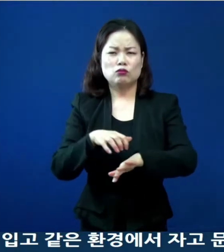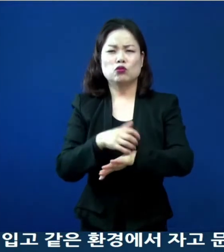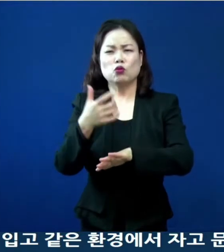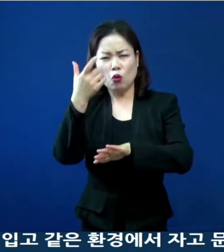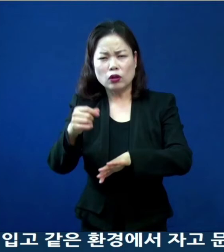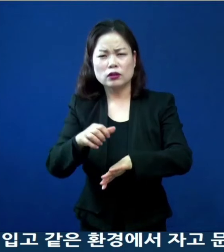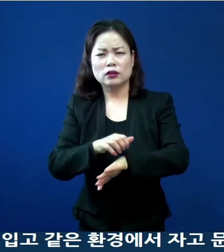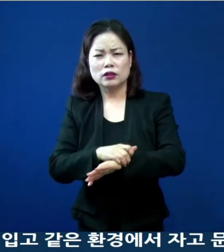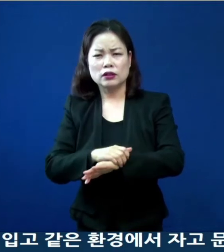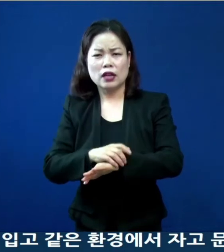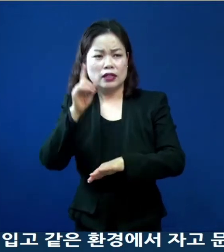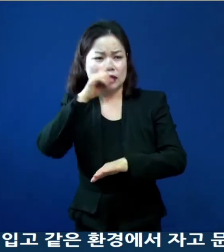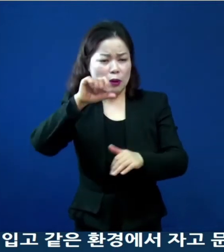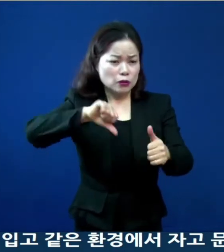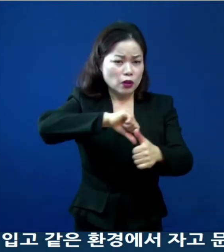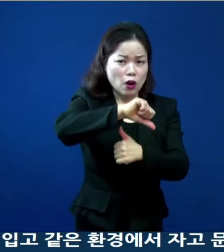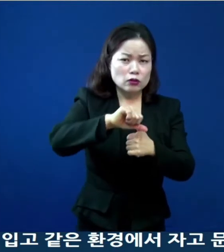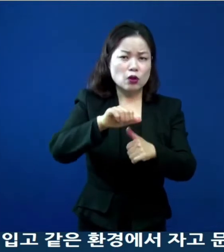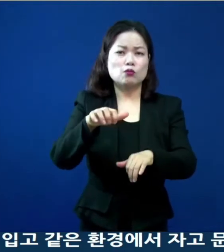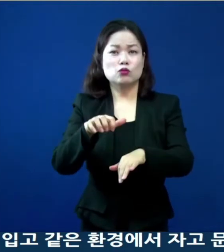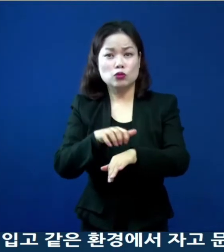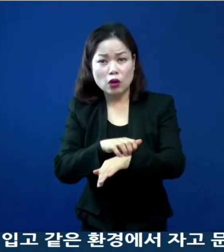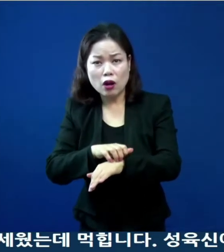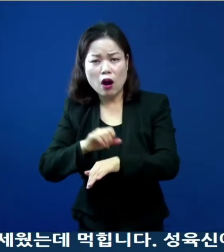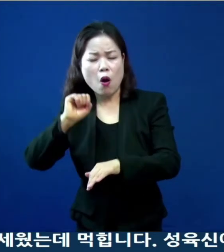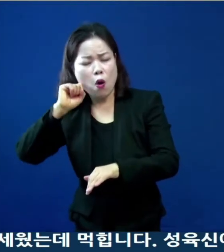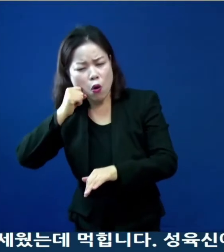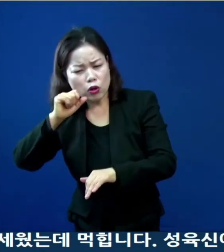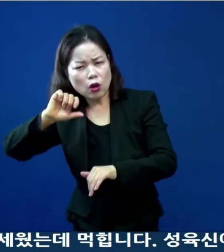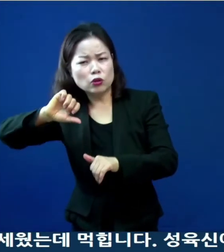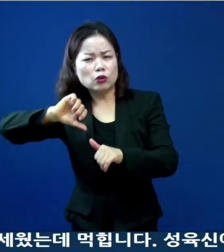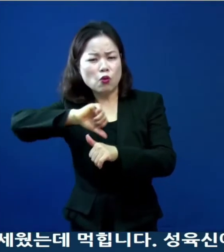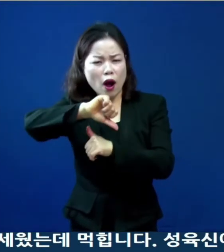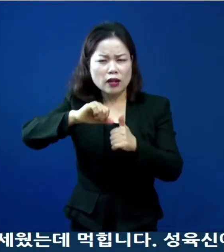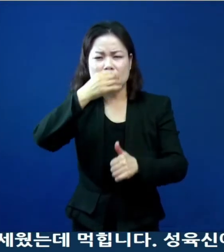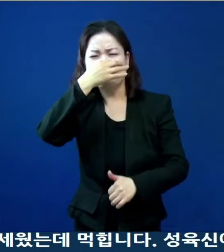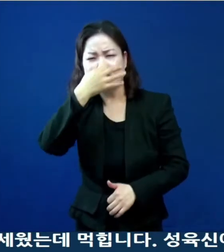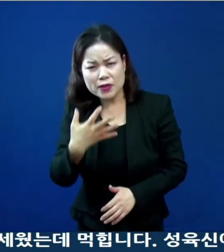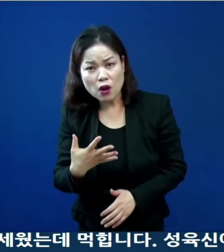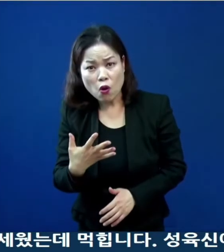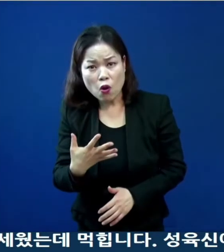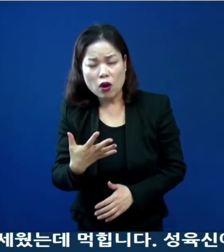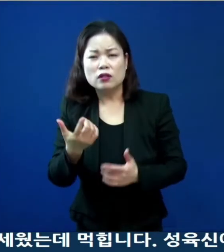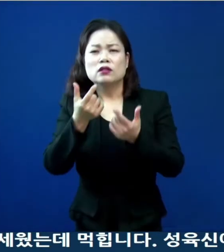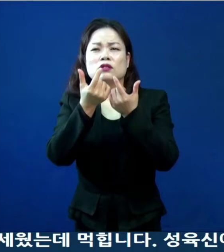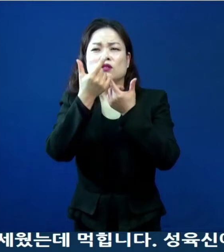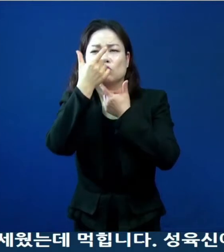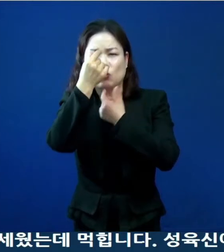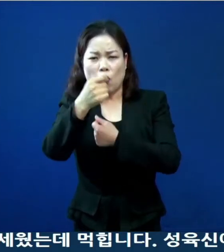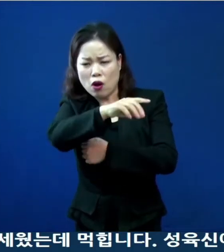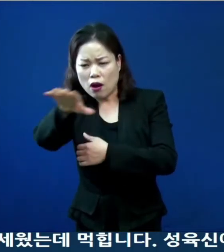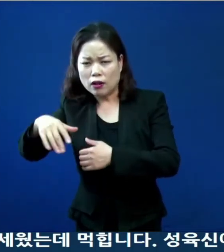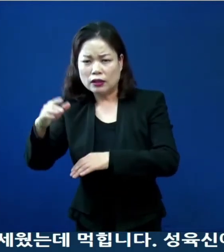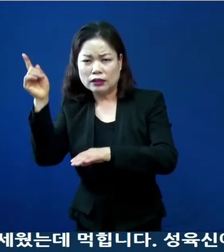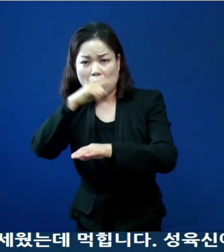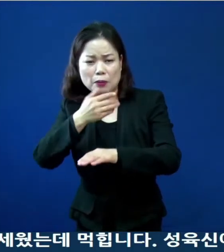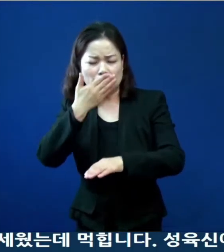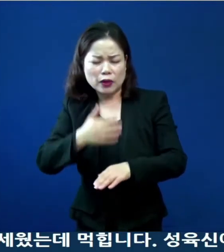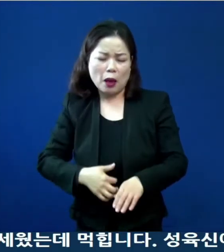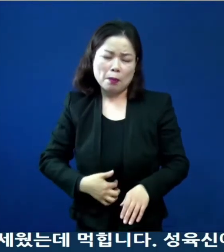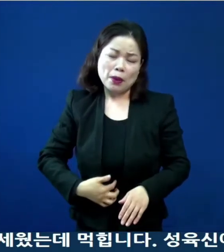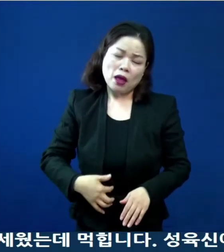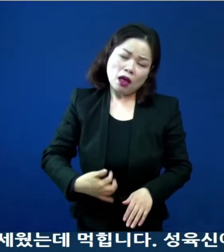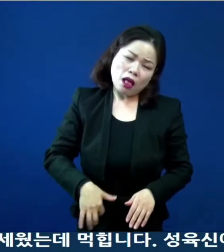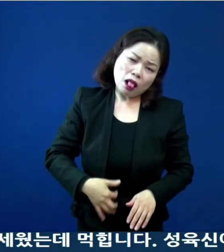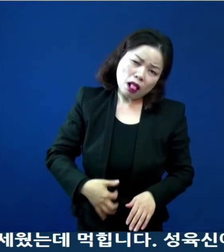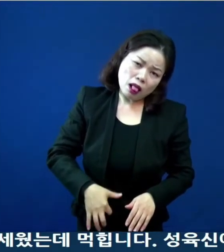겁니다. 나쁜 환경에 있었으면 불편했고 어려운 환경에 있었으면 힘들었고 똑같이 나쁜 음식을 먹으면 배도